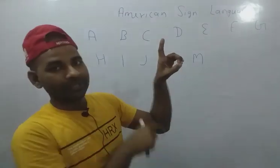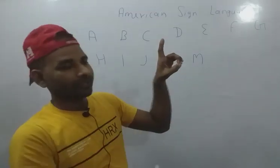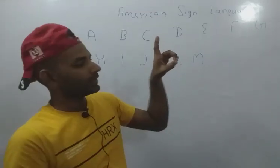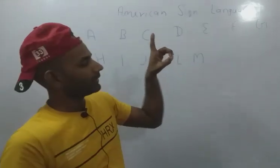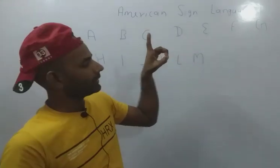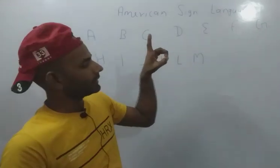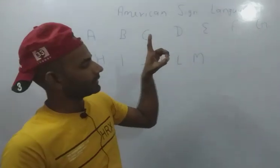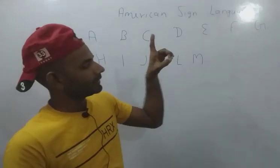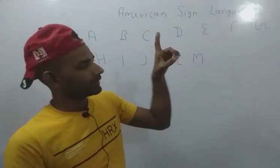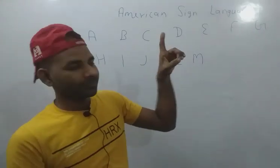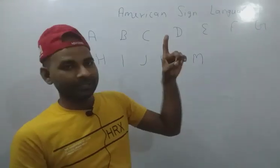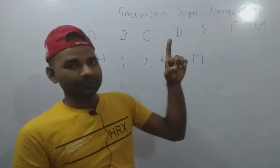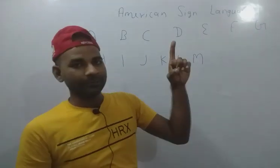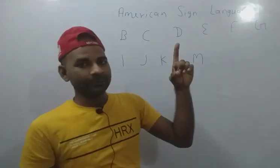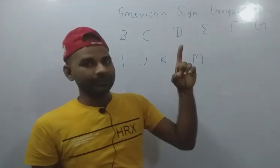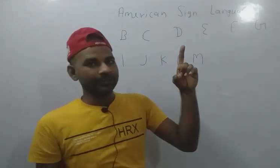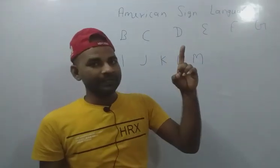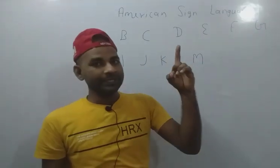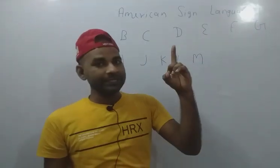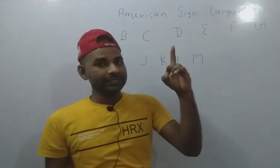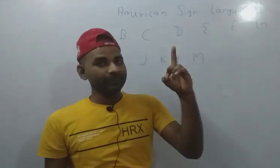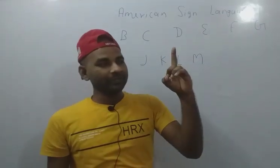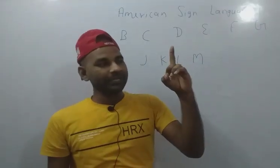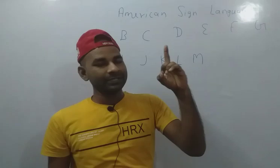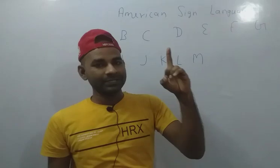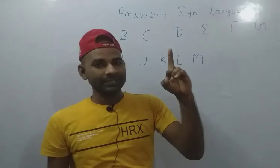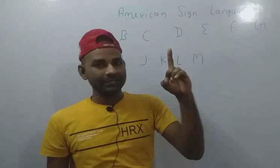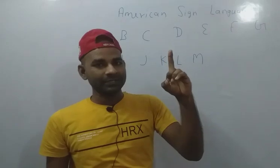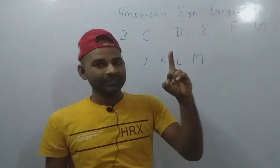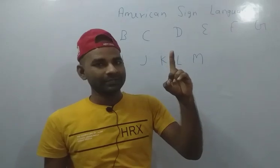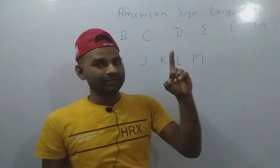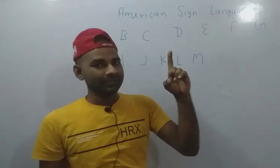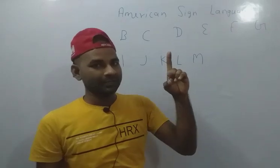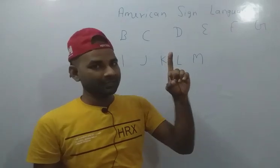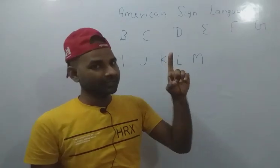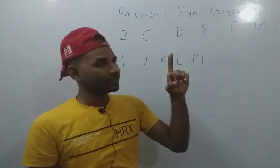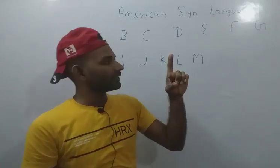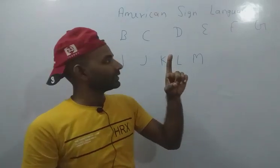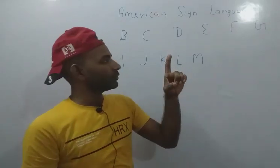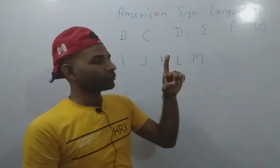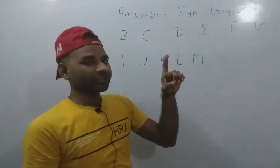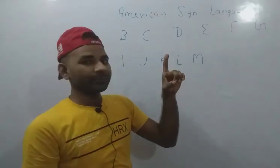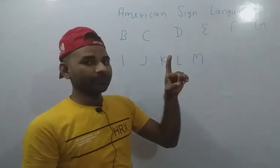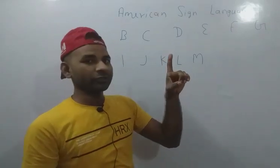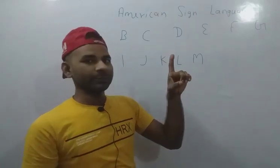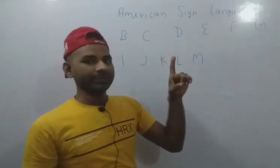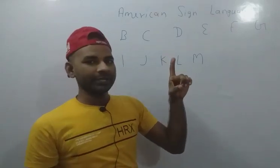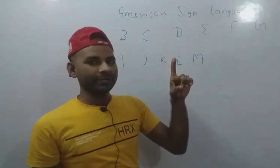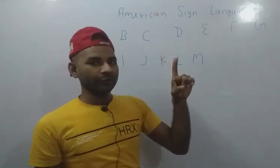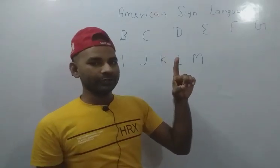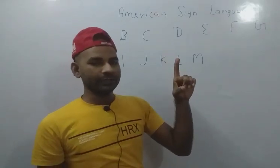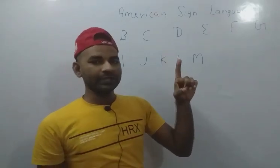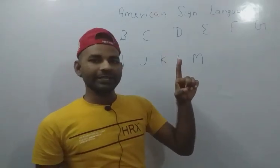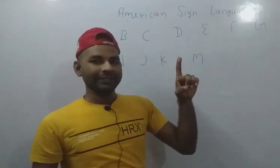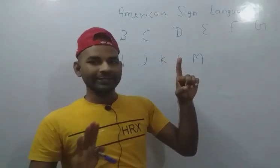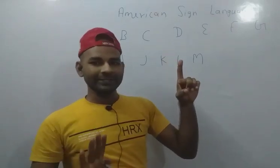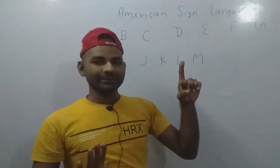अलग, इस तरह से बनाना आपको। इससे बनता है डी। ठीक, हो सकता है अभी आपको समझ में ना आ रहा हो अच्छे से, लेकिन टेंशन मत